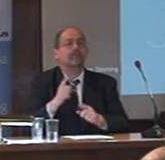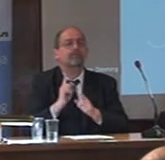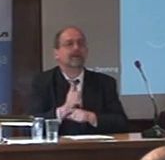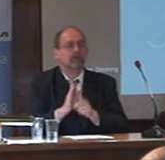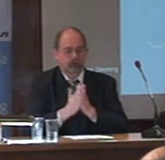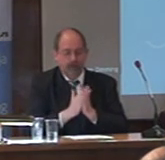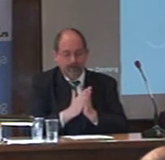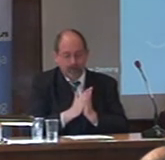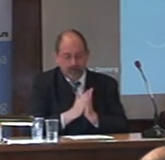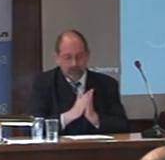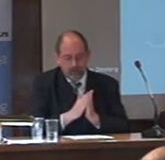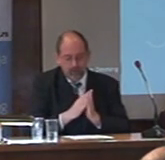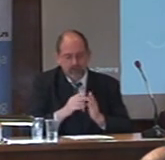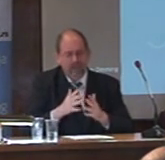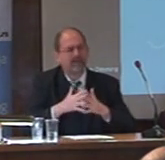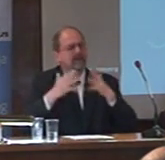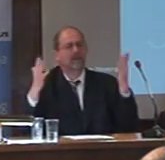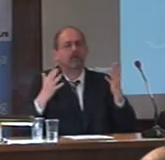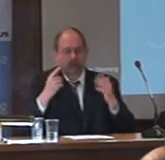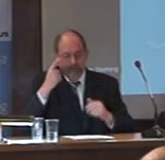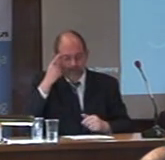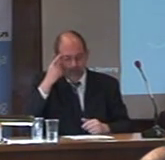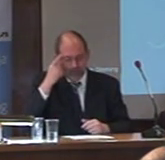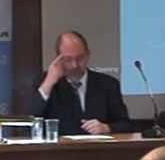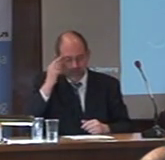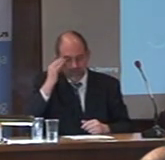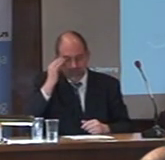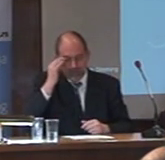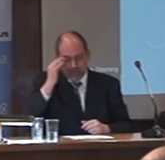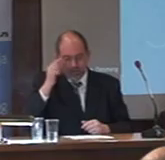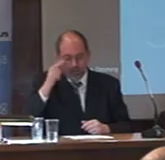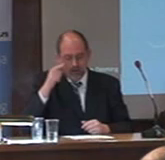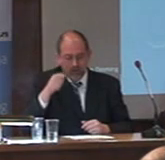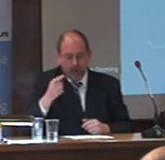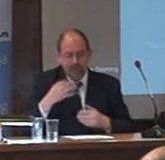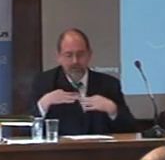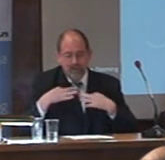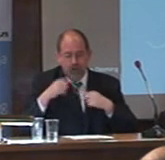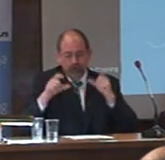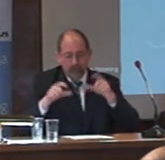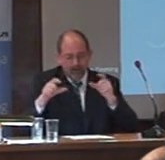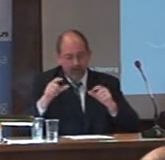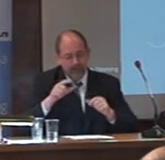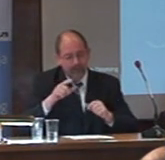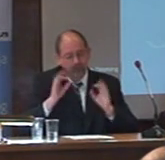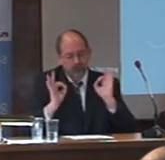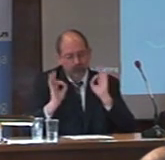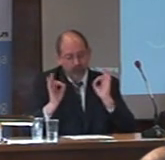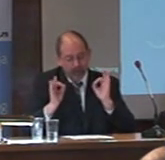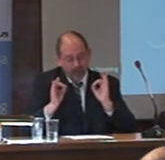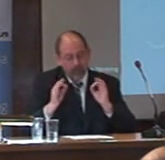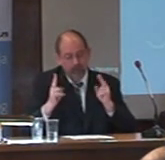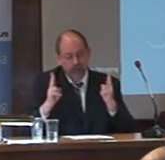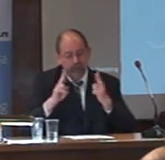koji se profesionalno rade i uključeni su u svakodnevnu rad sa gluvim osobama. Ovaj priručnik će biti od velike koristi